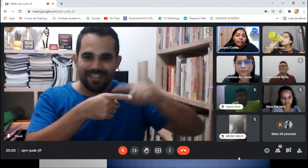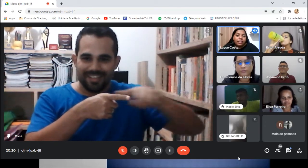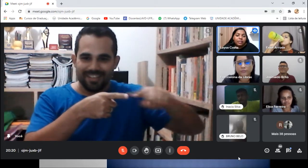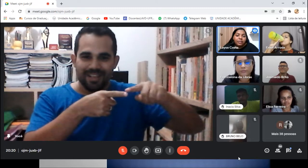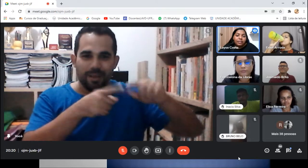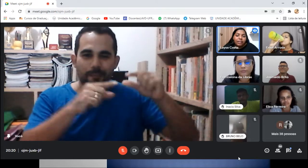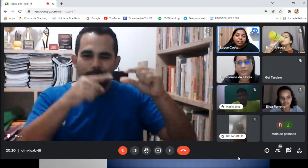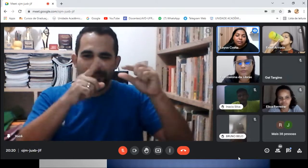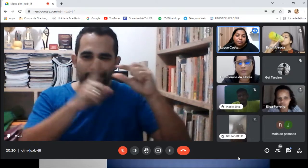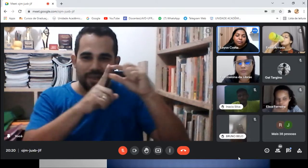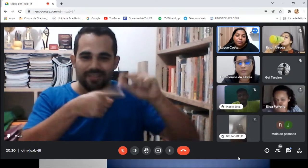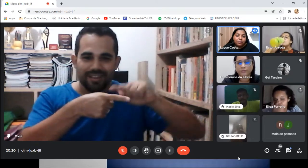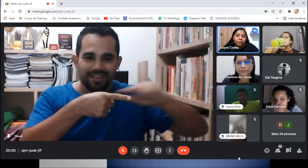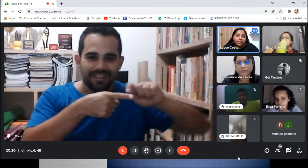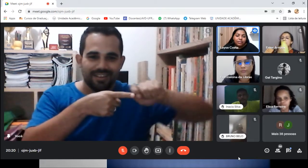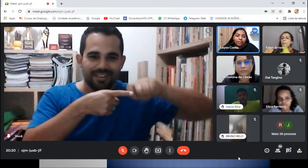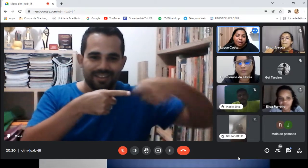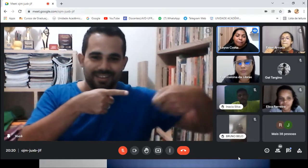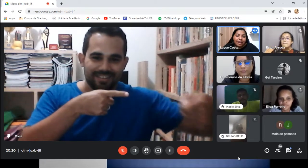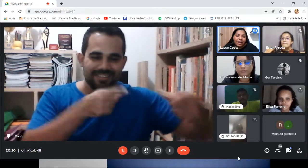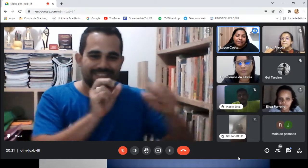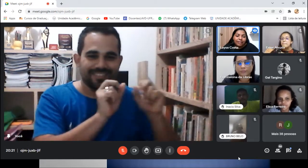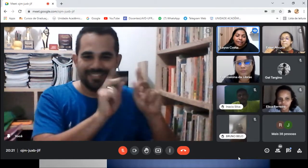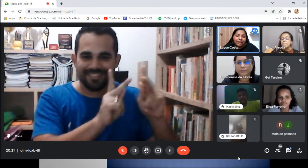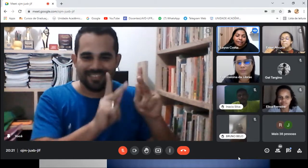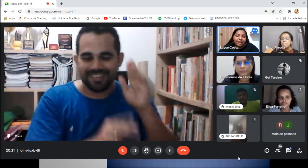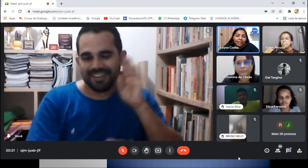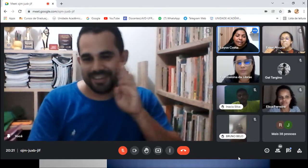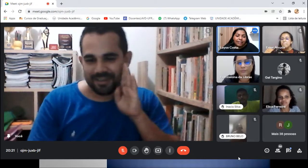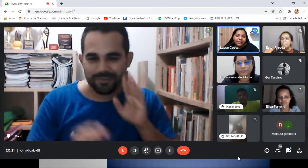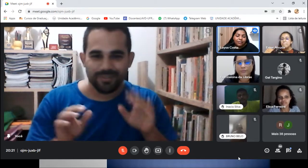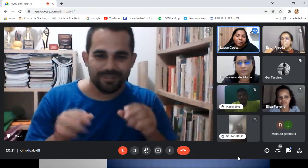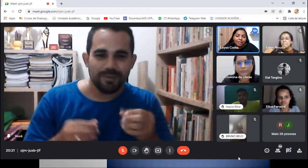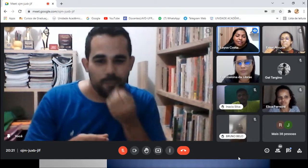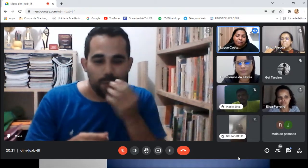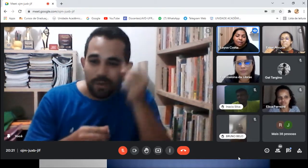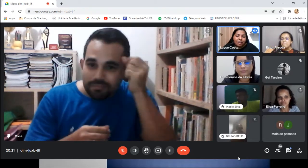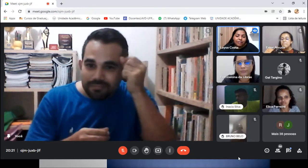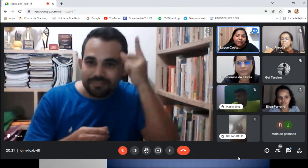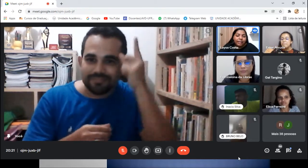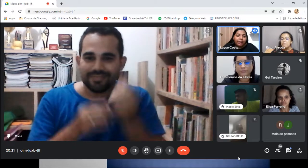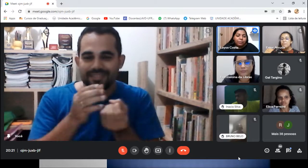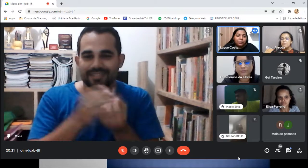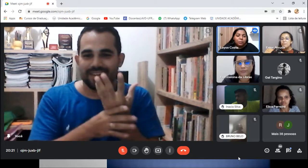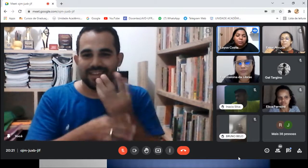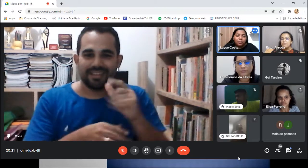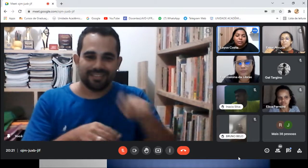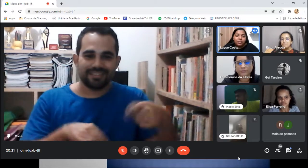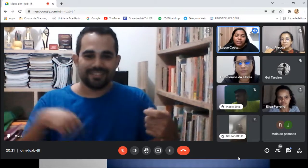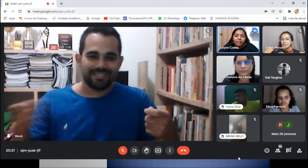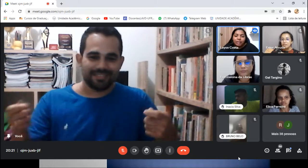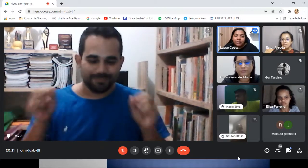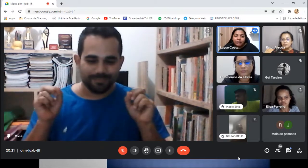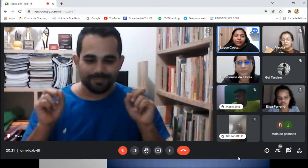Este é o sinal português. A palavra, né? A transformação da palavra. Legal, muito bom. Boa a sua ideia